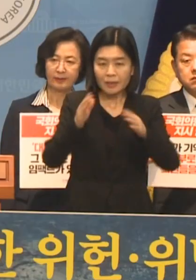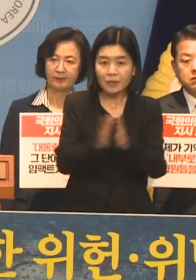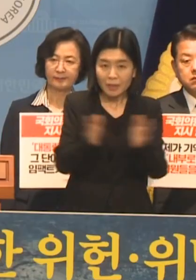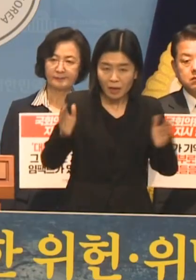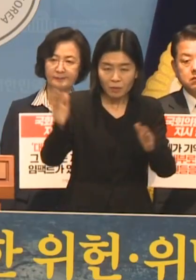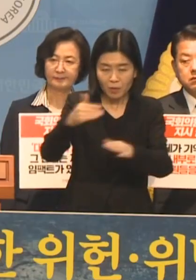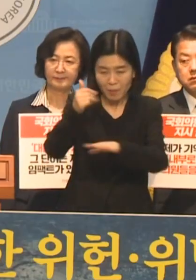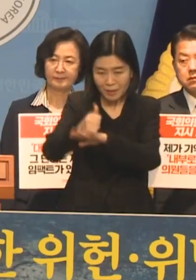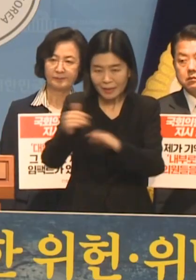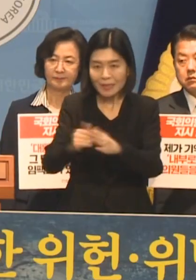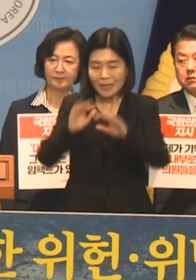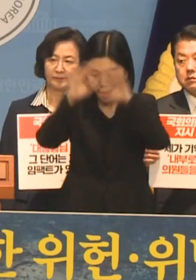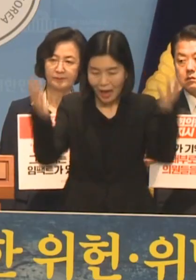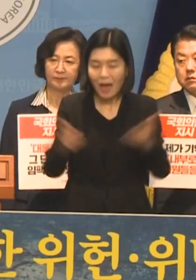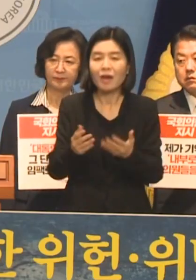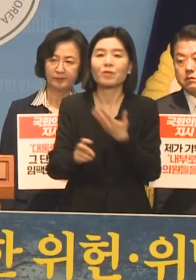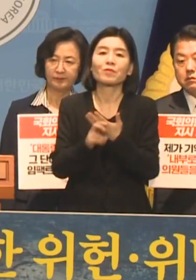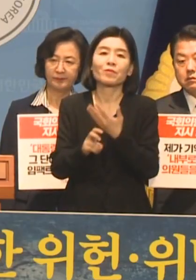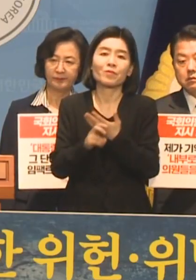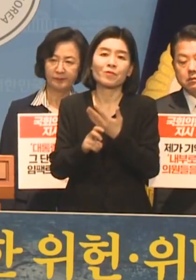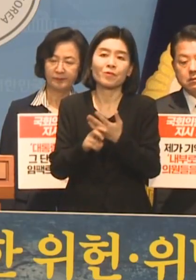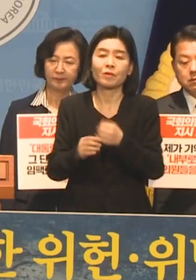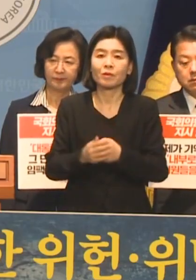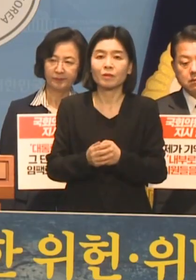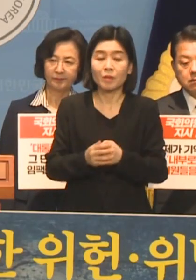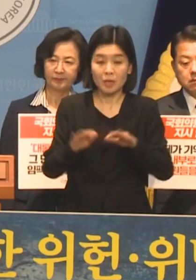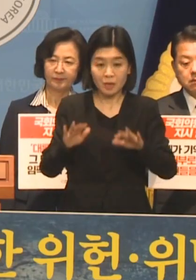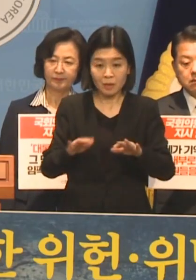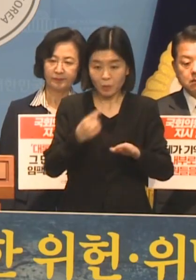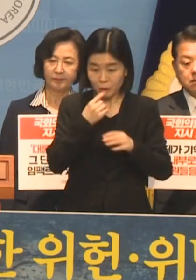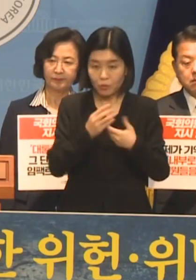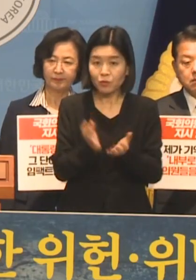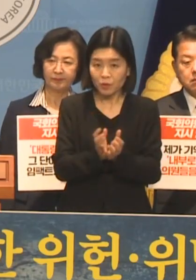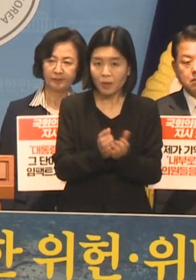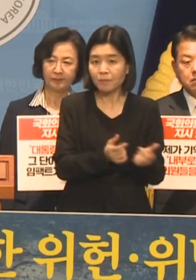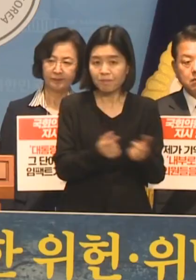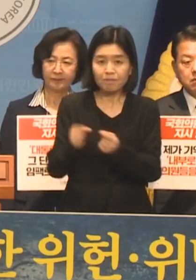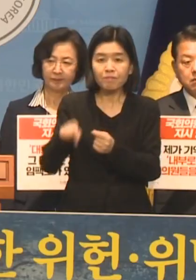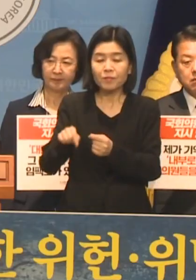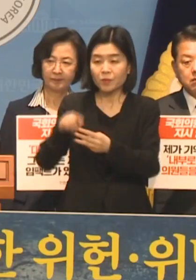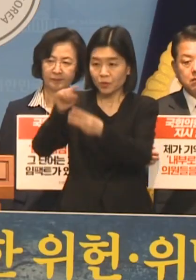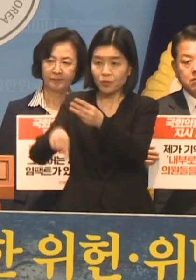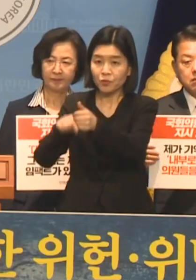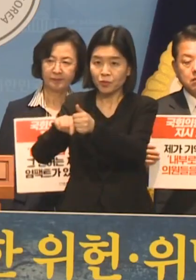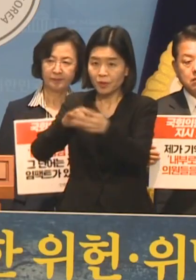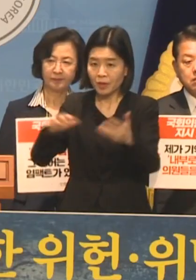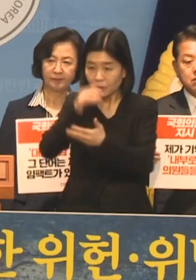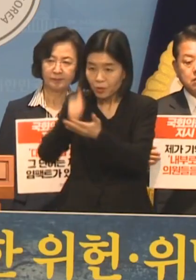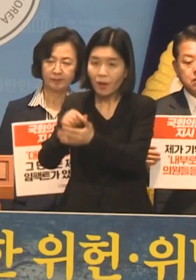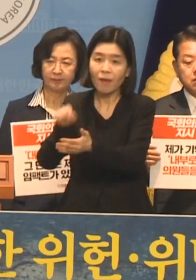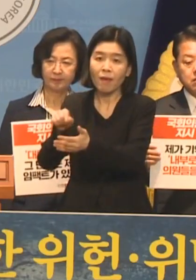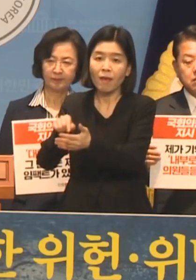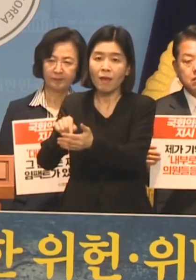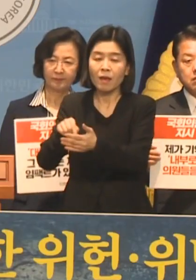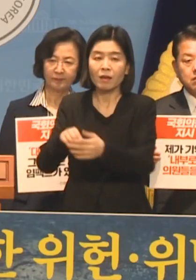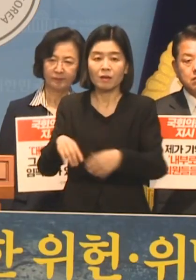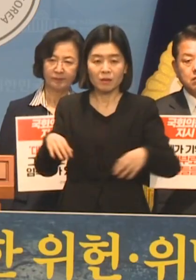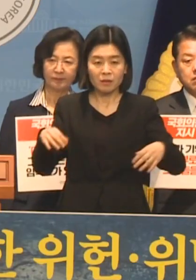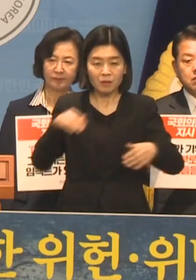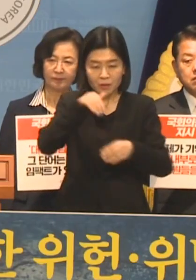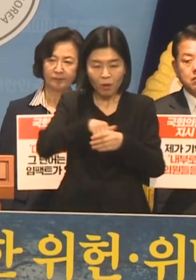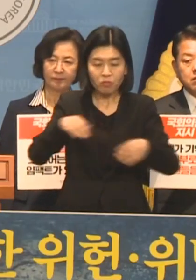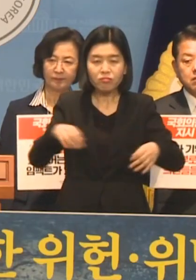것입니다. 이 밖에도 내란 국조특위 민주당 위원 일동은 내란숙의 윤석열이 실체 없는 부정선거론을